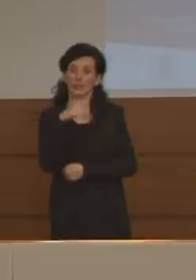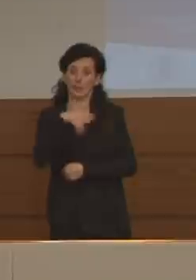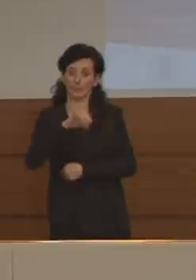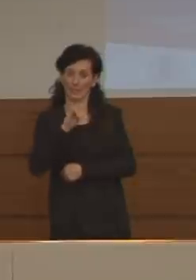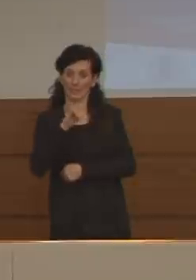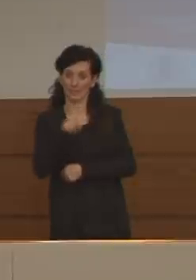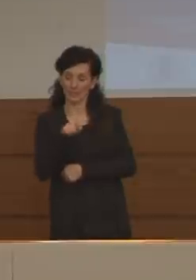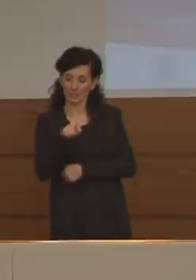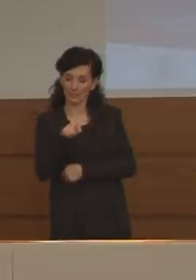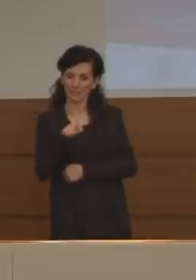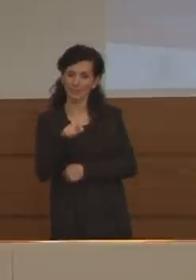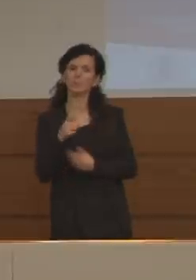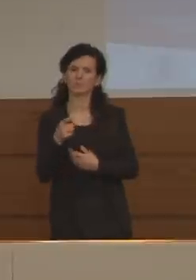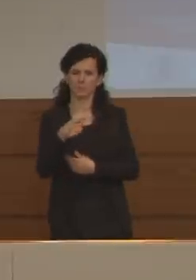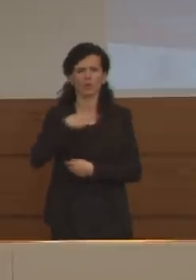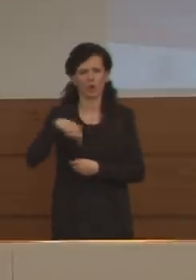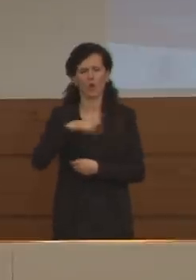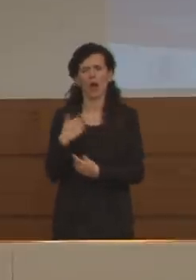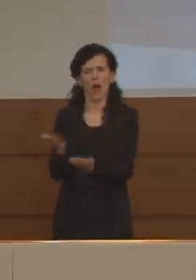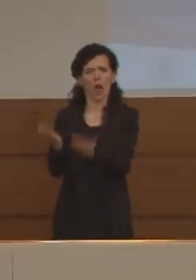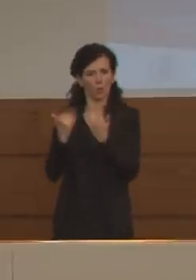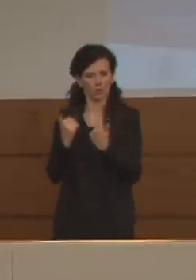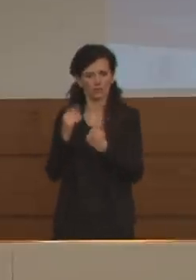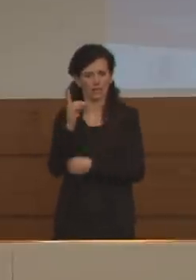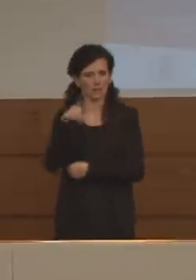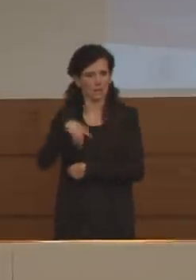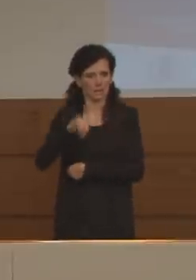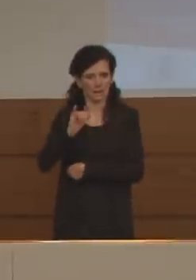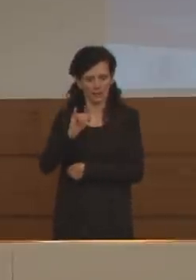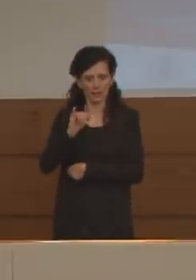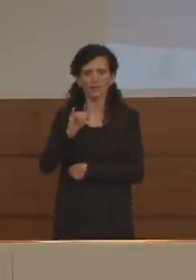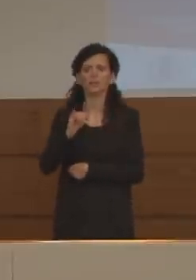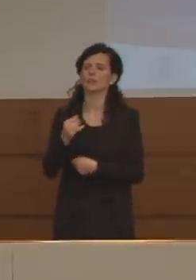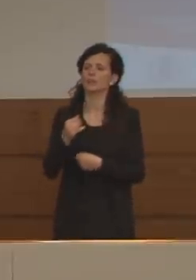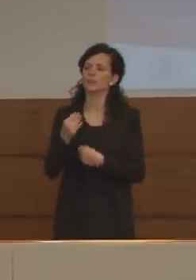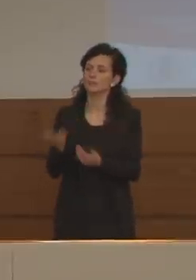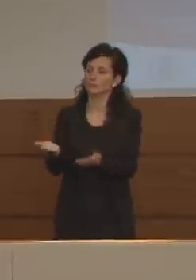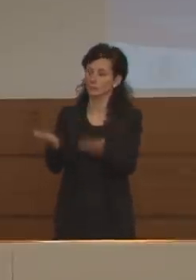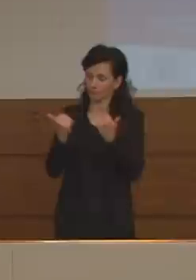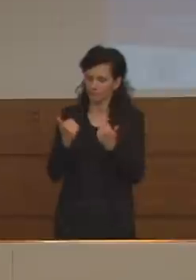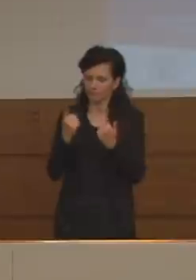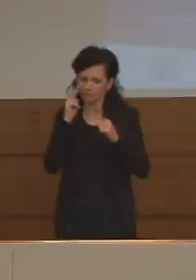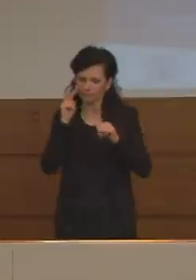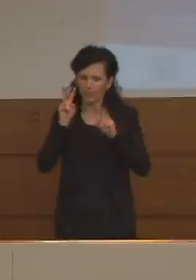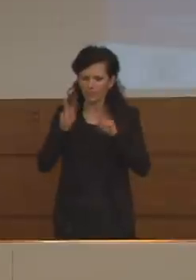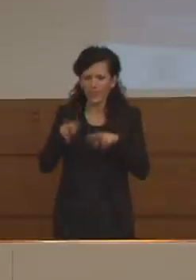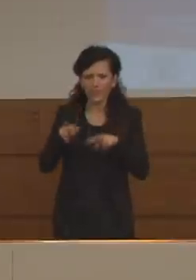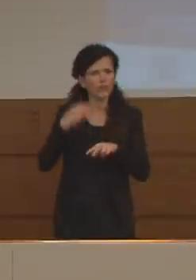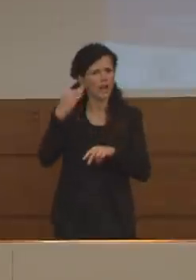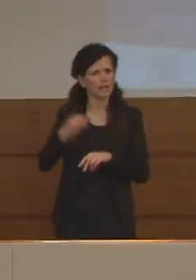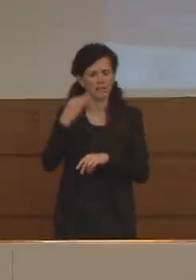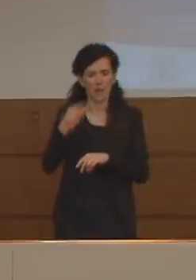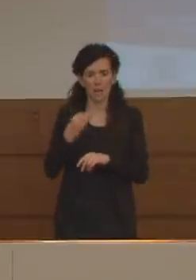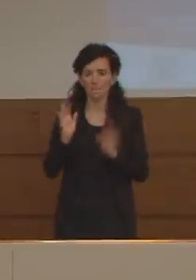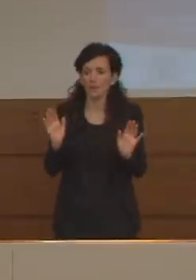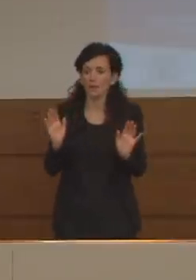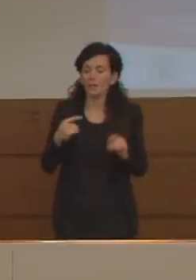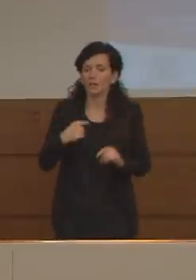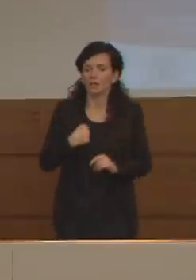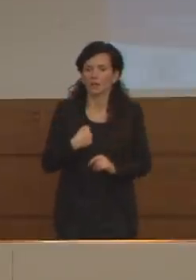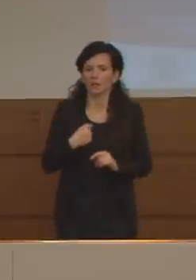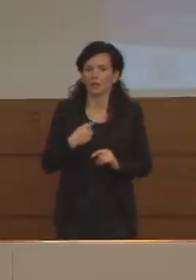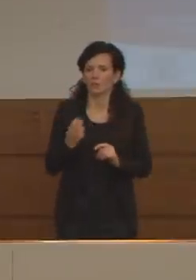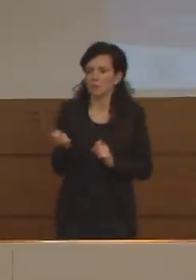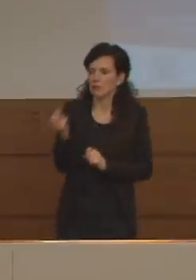i dpi che noi acquistiamo o riceviamo vengono verificati almeno a me non è il risultato sugli